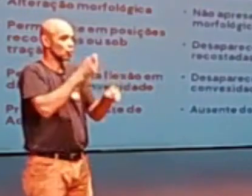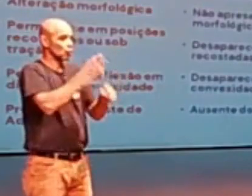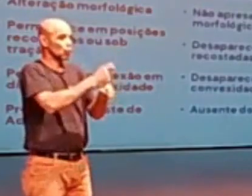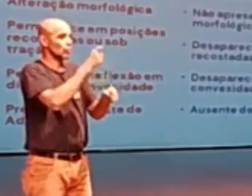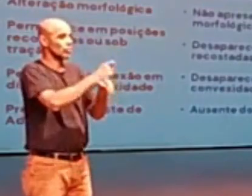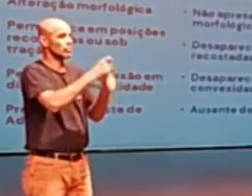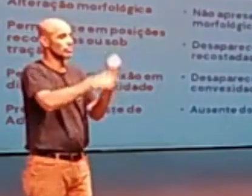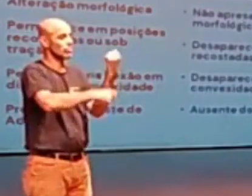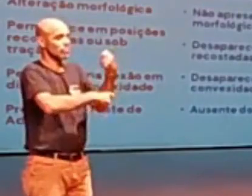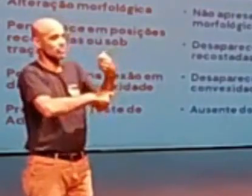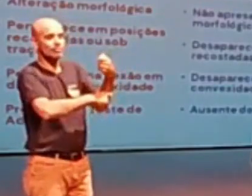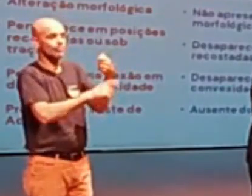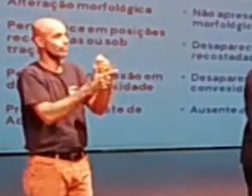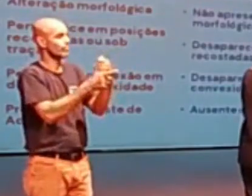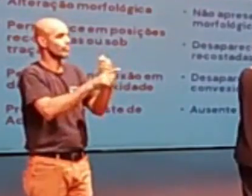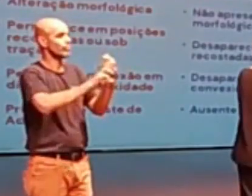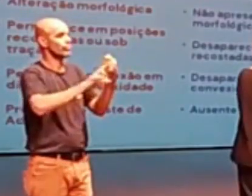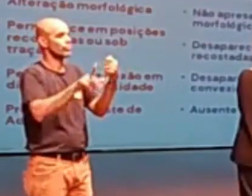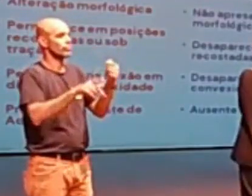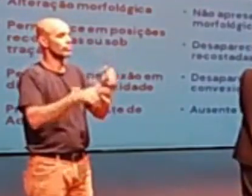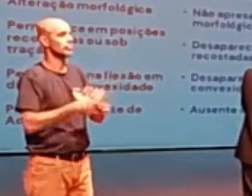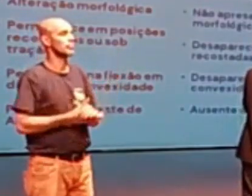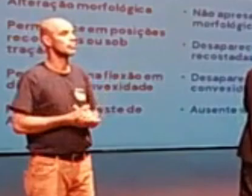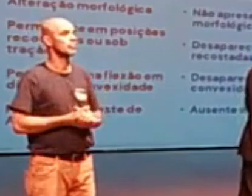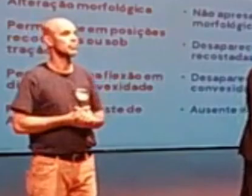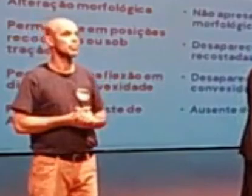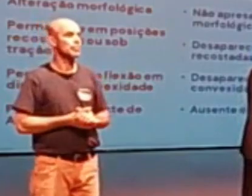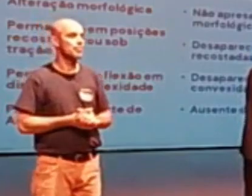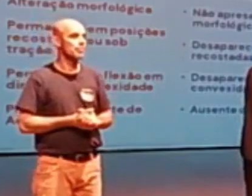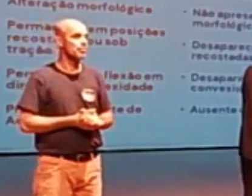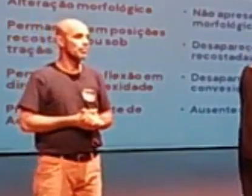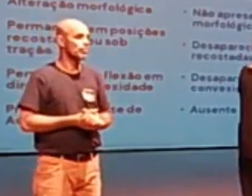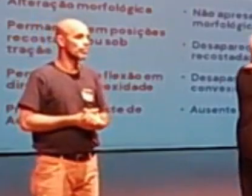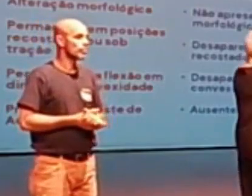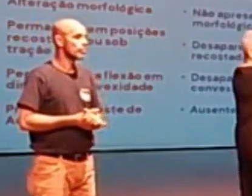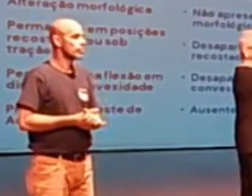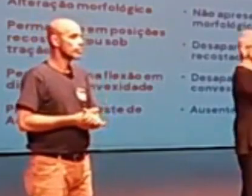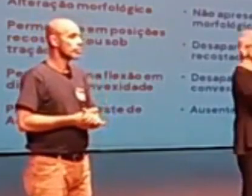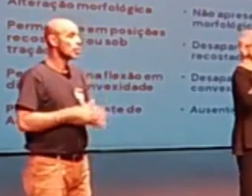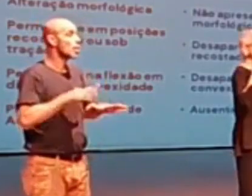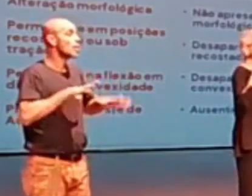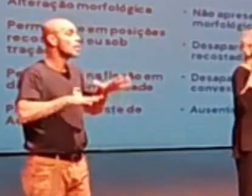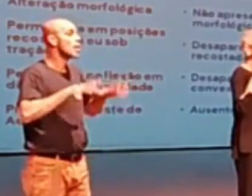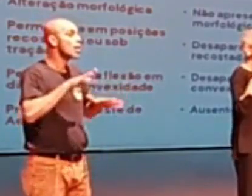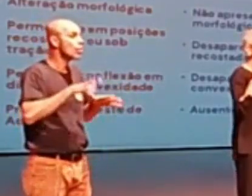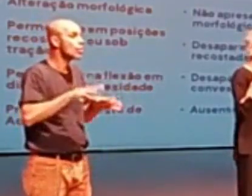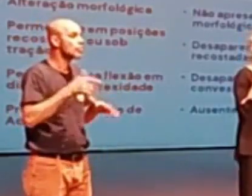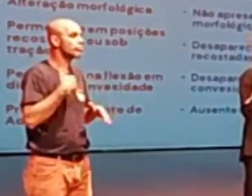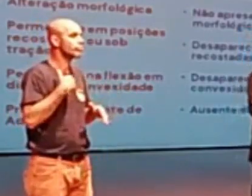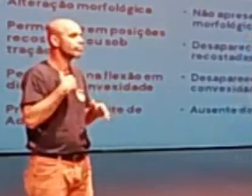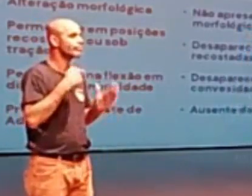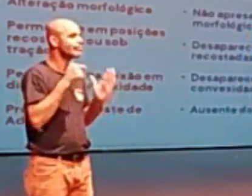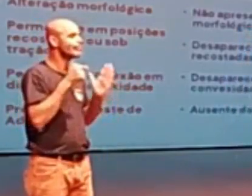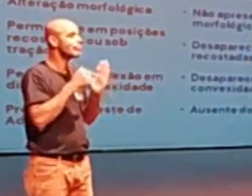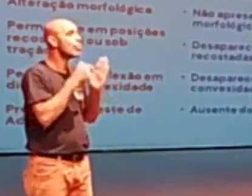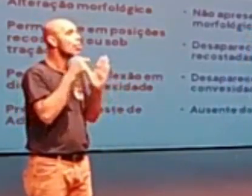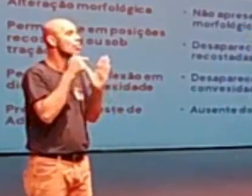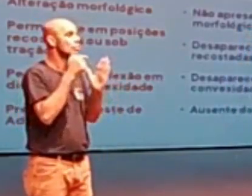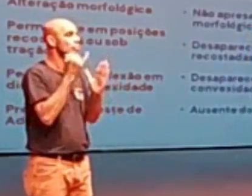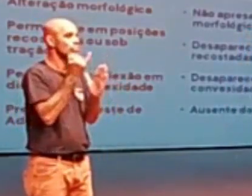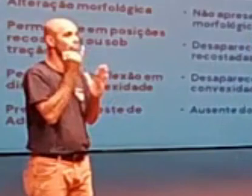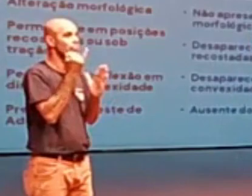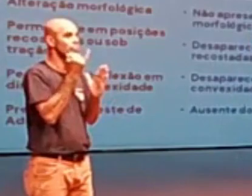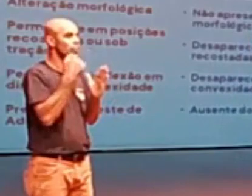que são diferentes. Enfim, talvez seja um primeiro ponto, porque hoje